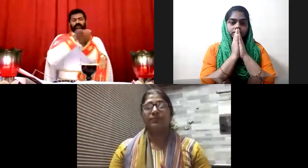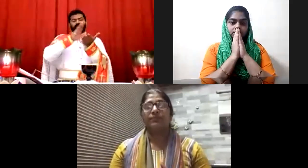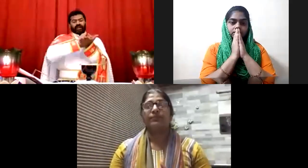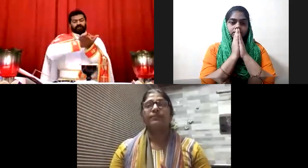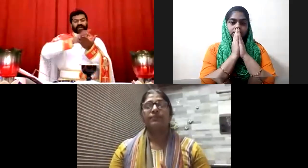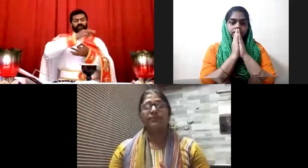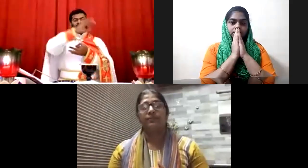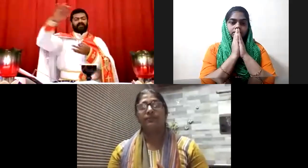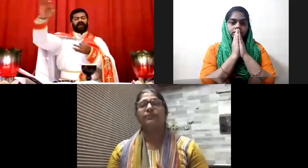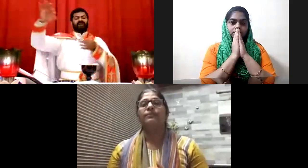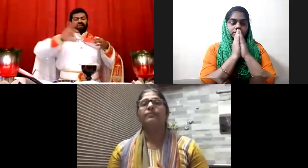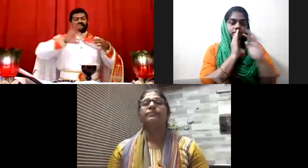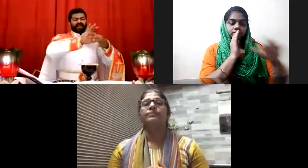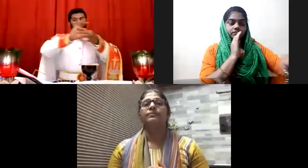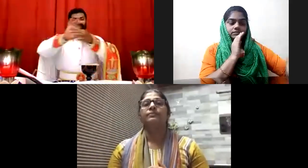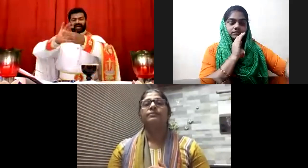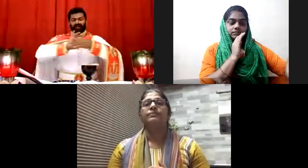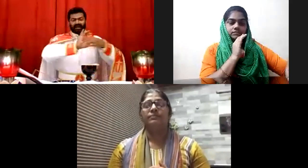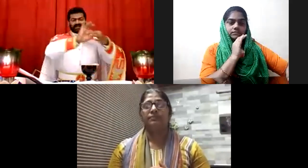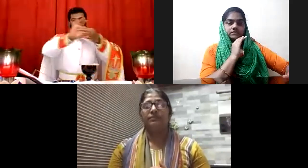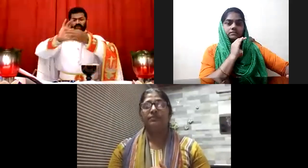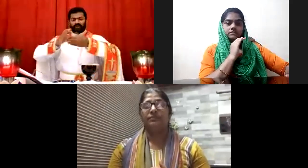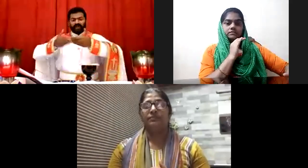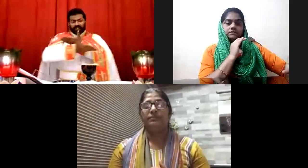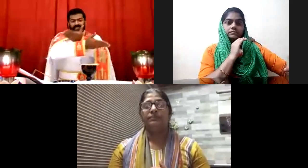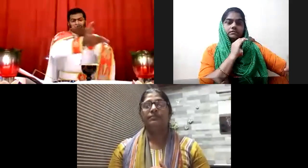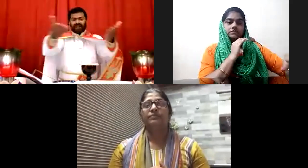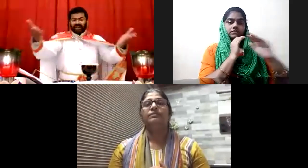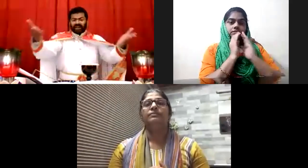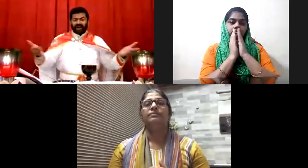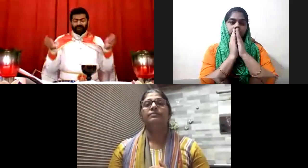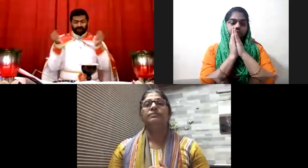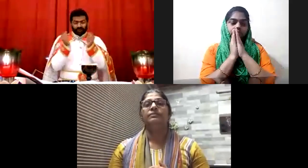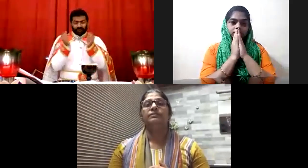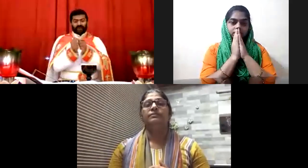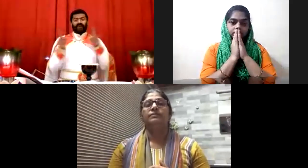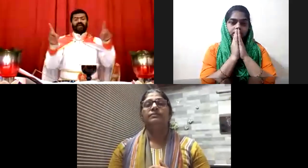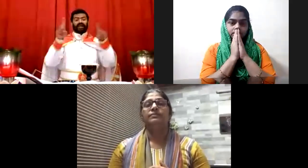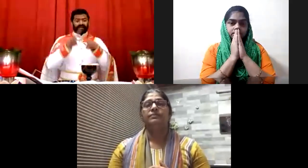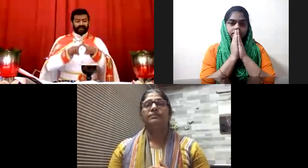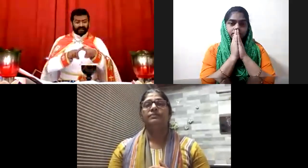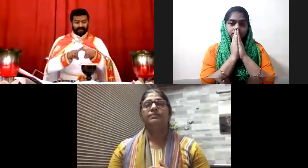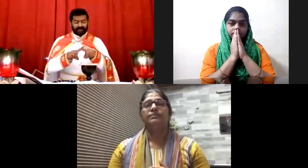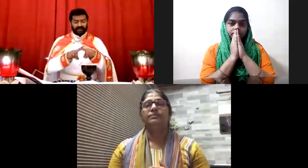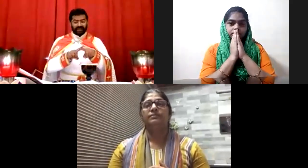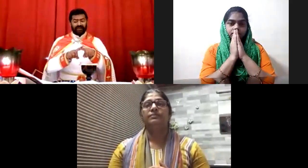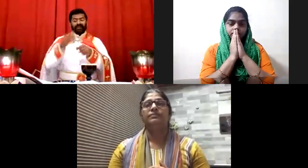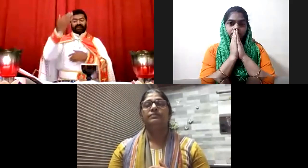സ്നേഹവും പരിശുദ്ധാത്മാവിന്റെ സഹവാസവും നമ്മെല്ലാവരും കൂടെ ഉണ്ടായിരിക്കട്ടെ,